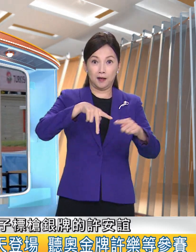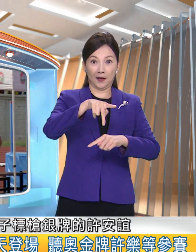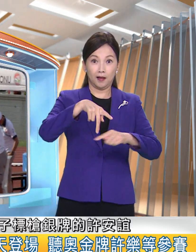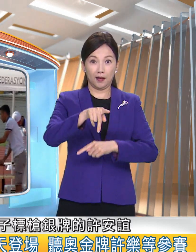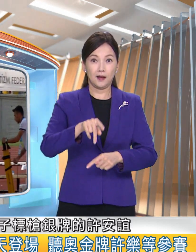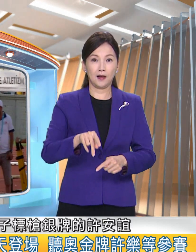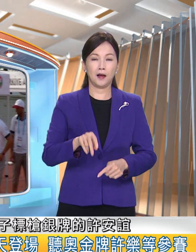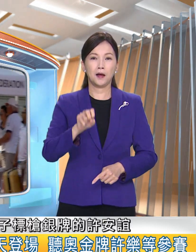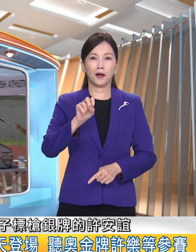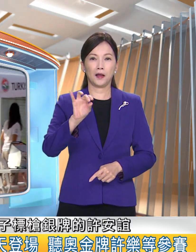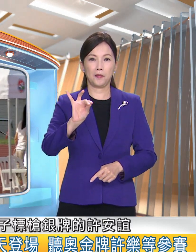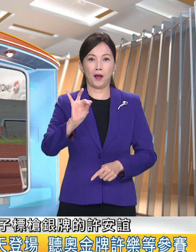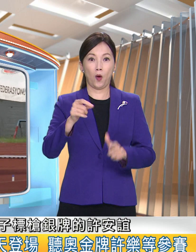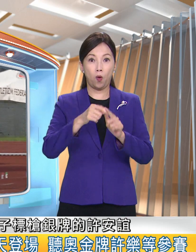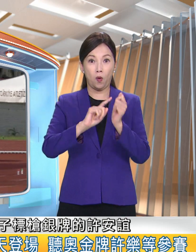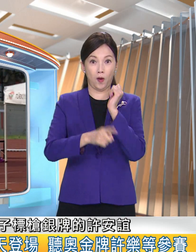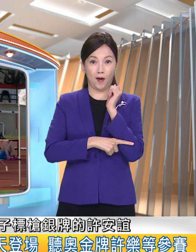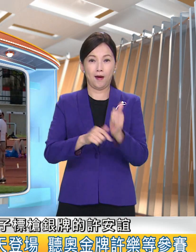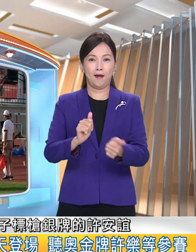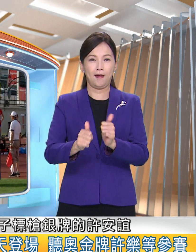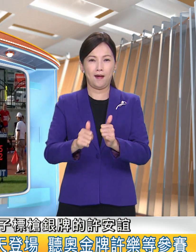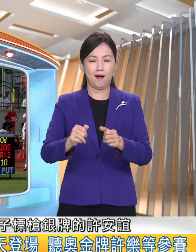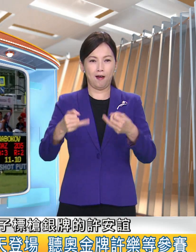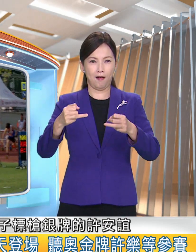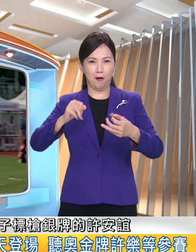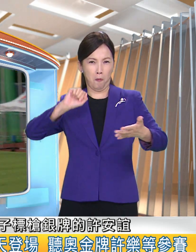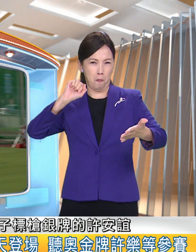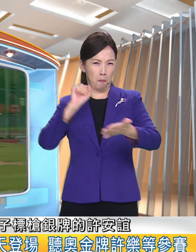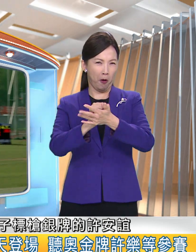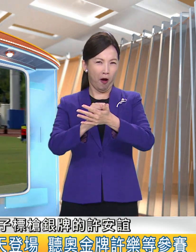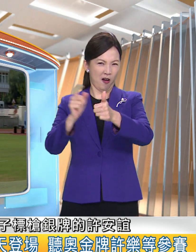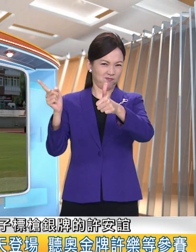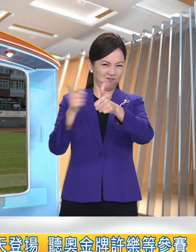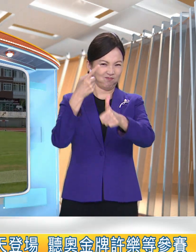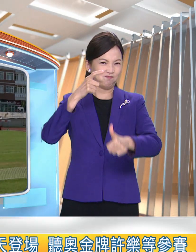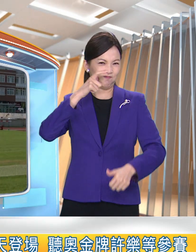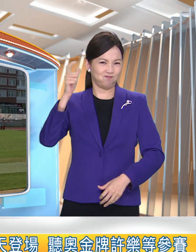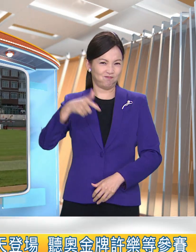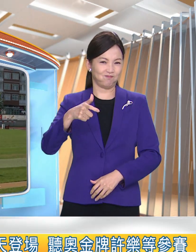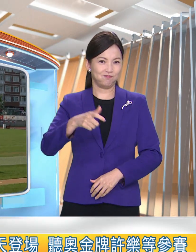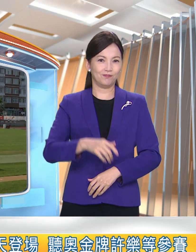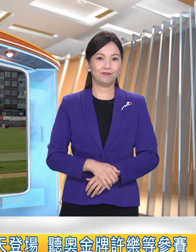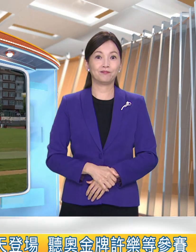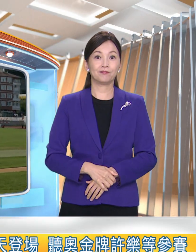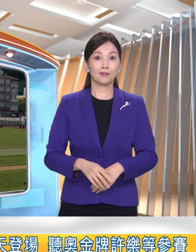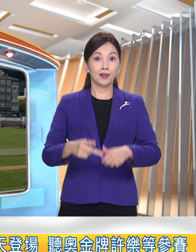运女子标枪银牌的许安仪，也都将会出战。